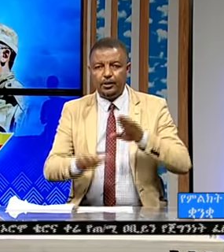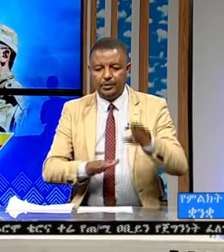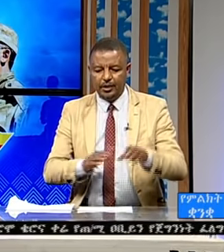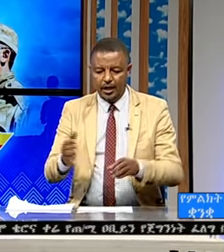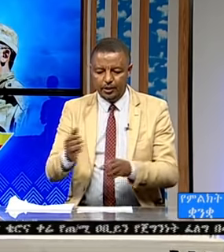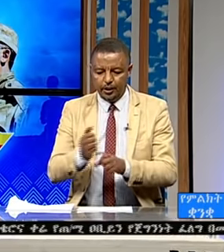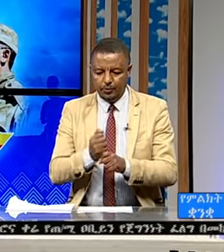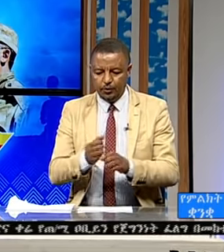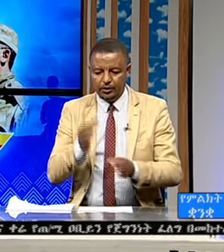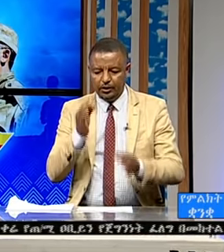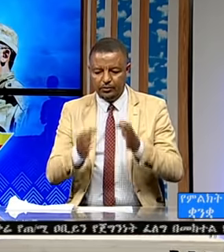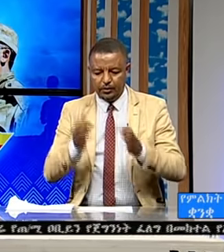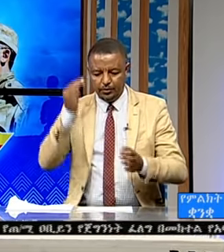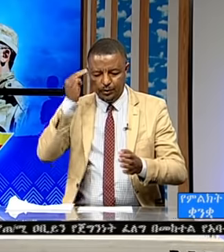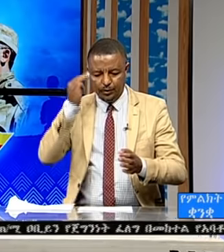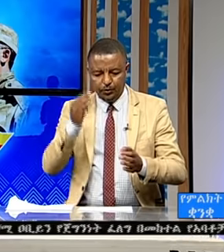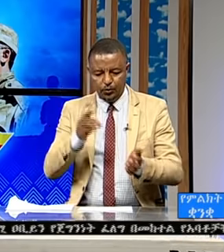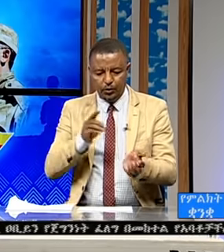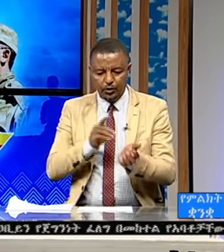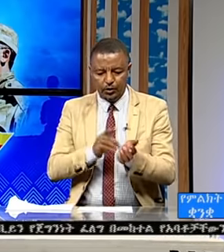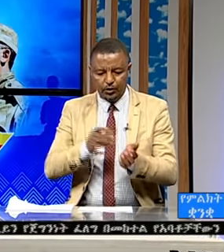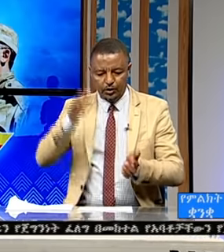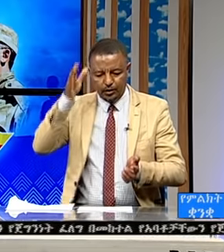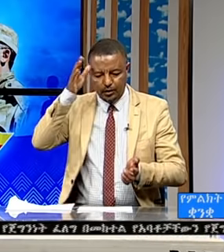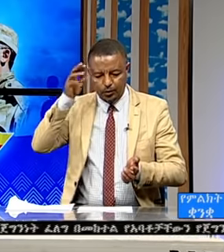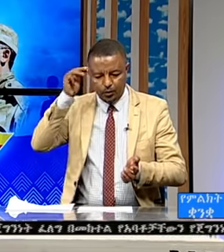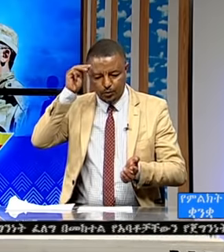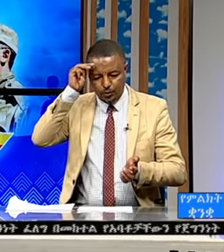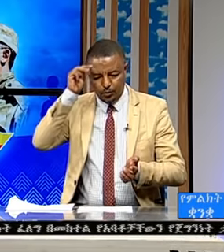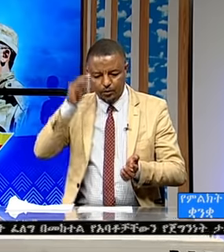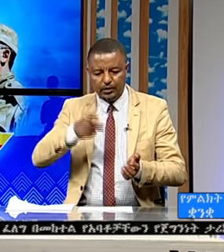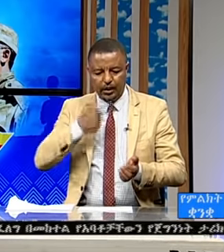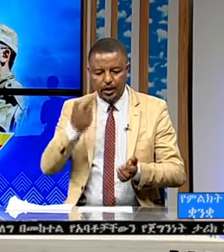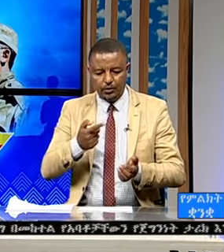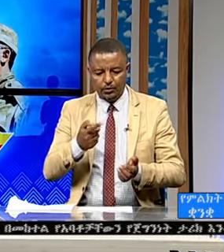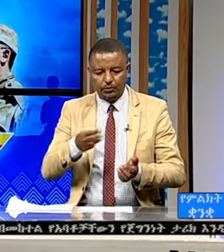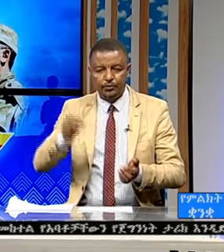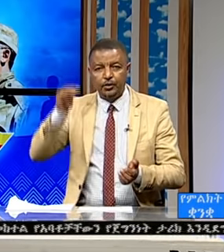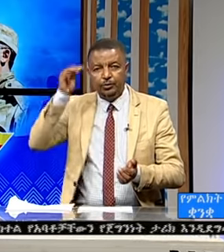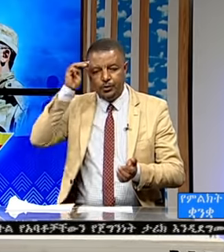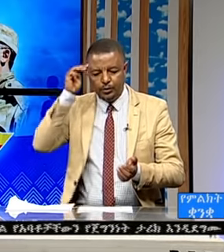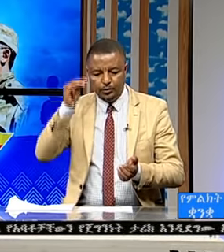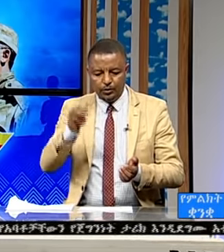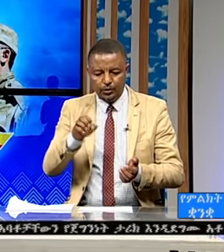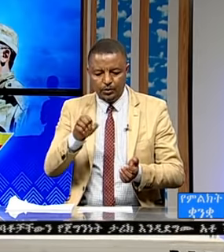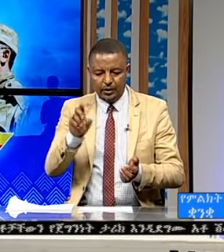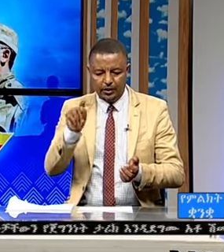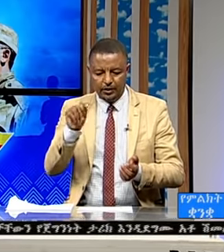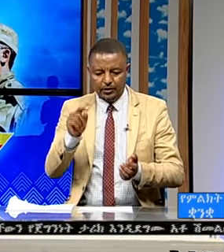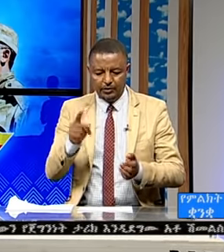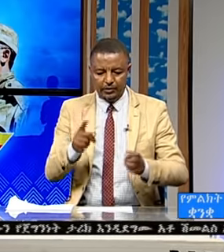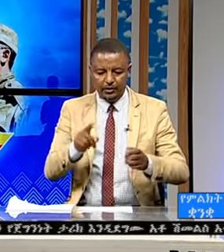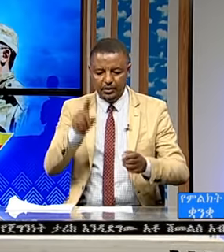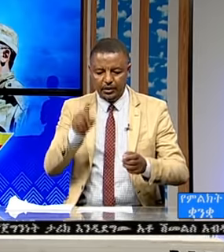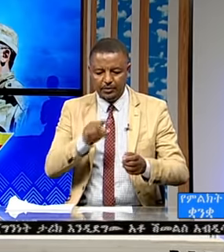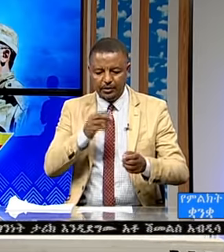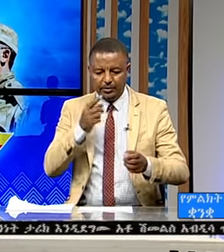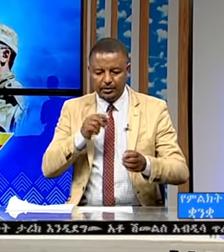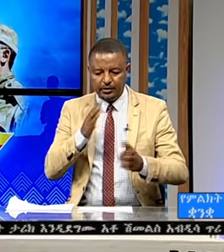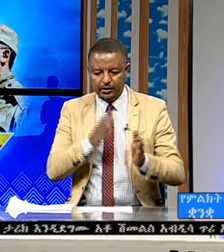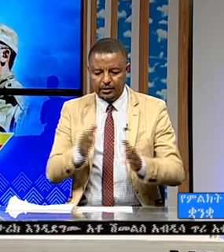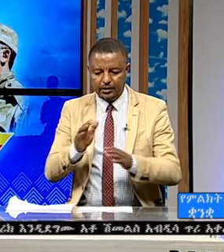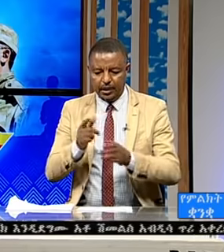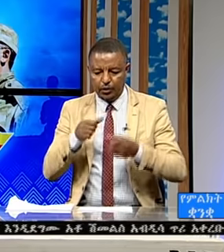ላይ እርምጃ እንደሚወስድ የፍትህ ሚኒስትሩ ዶክተር ጌዶን መቶስ ተናገሩ። ሚኒስትሩ ከኢቲቪ